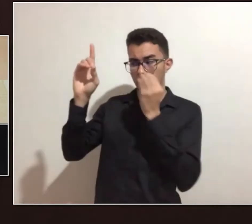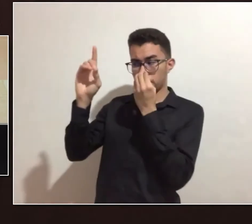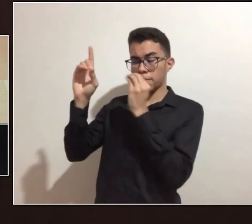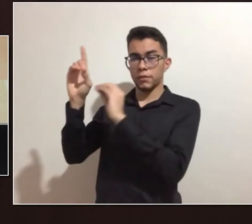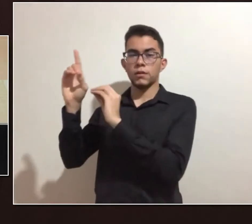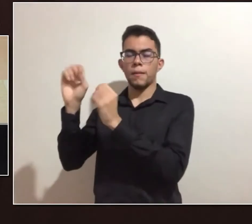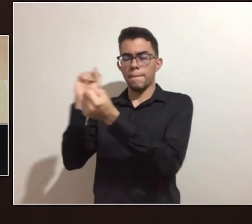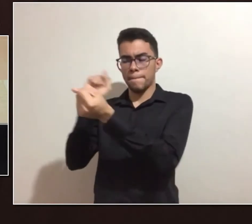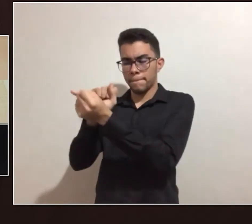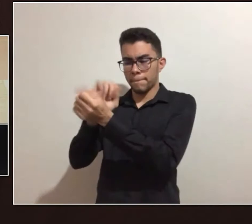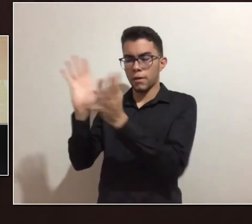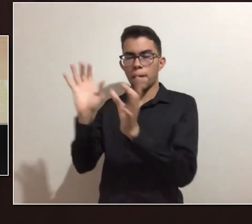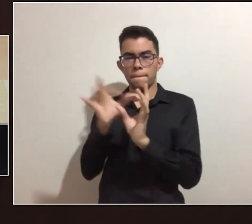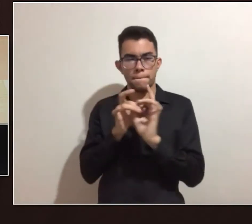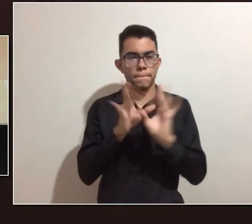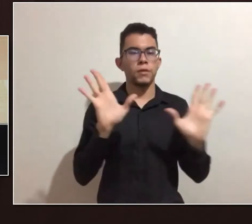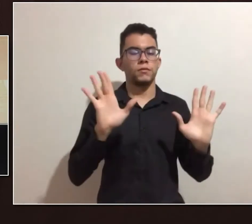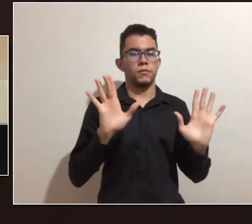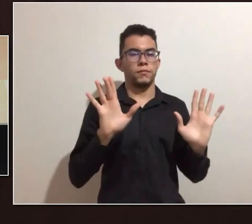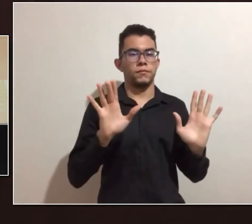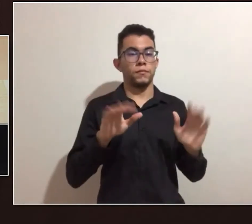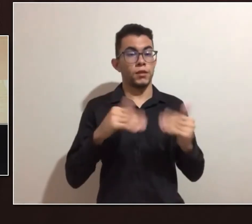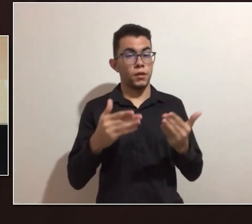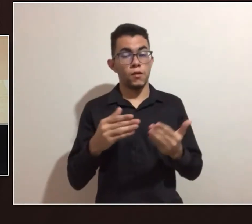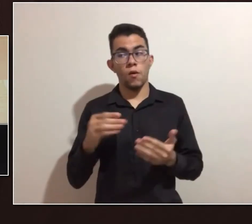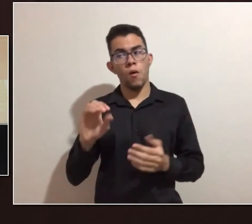era liberado, senão você era executado.